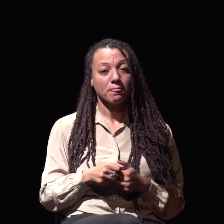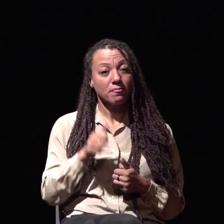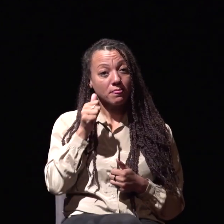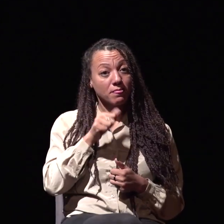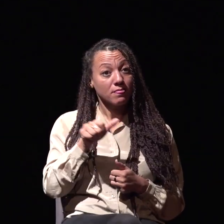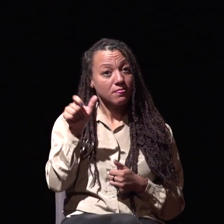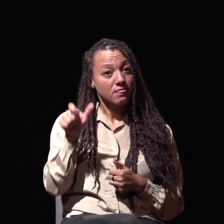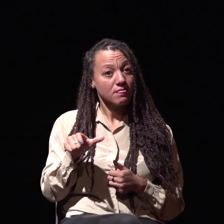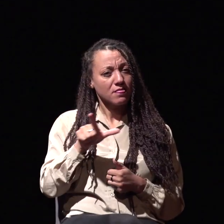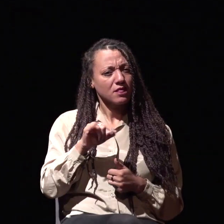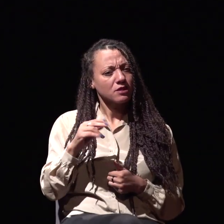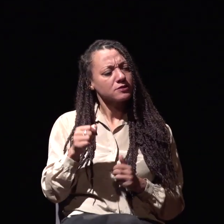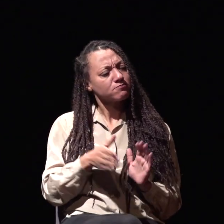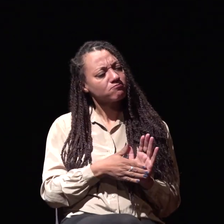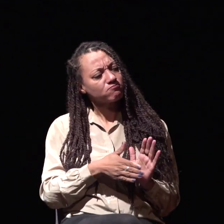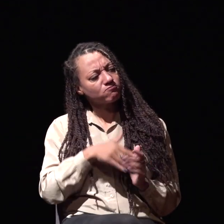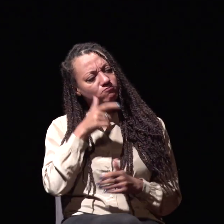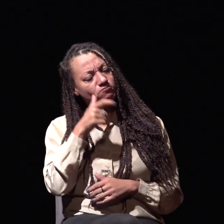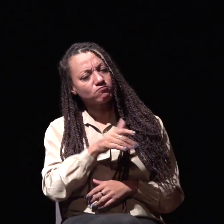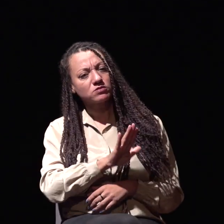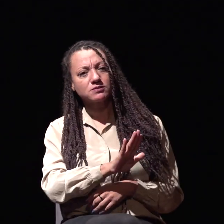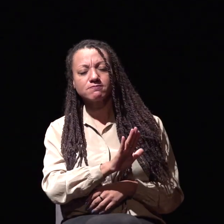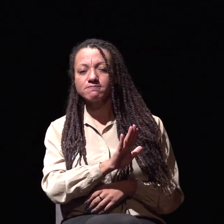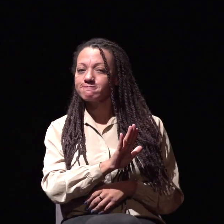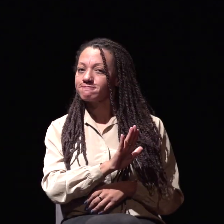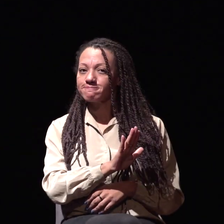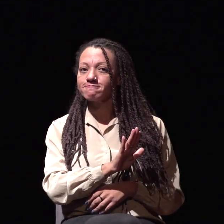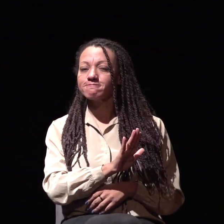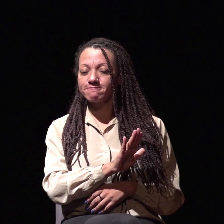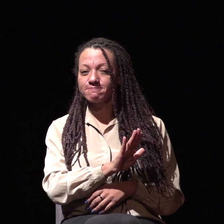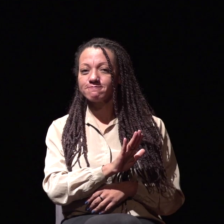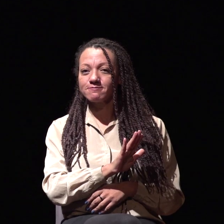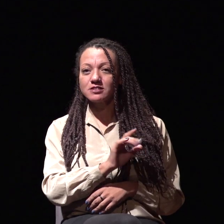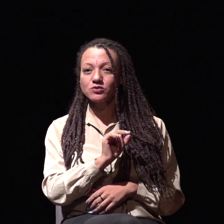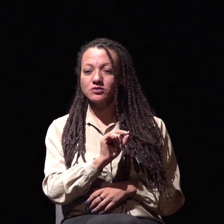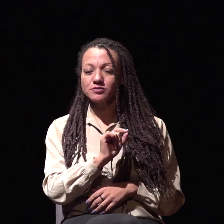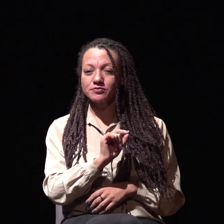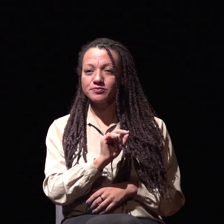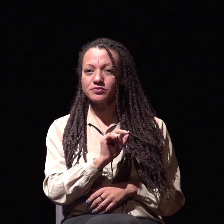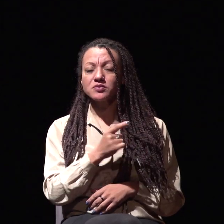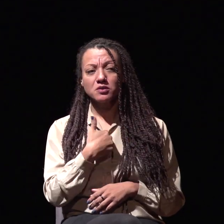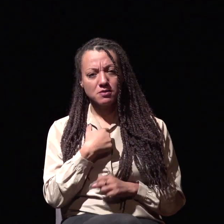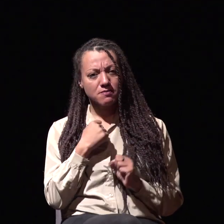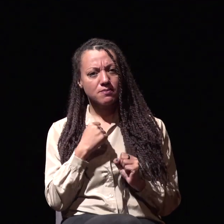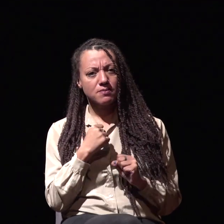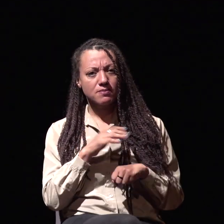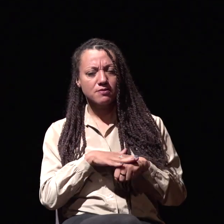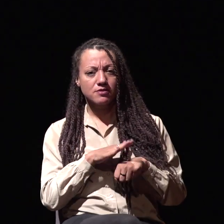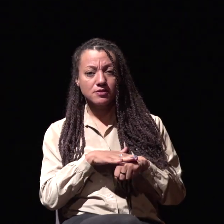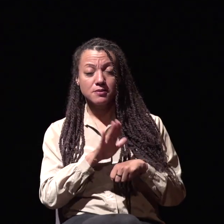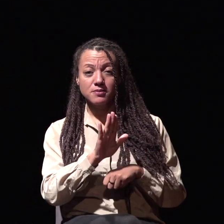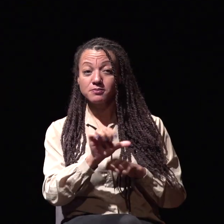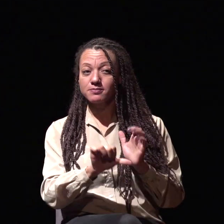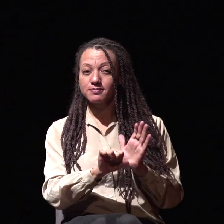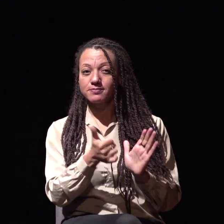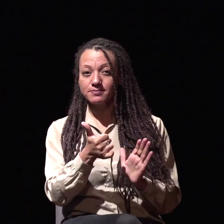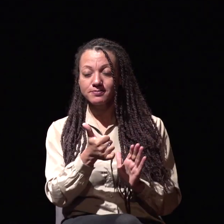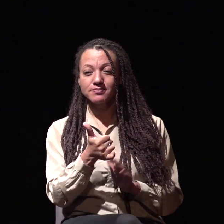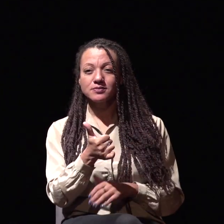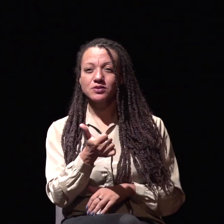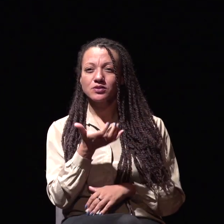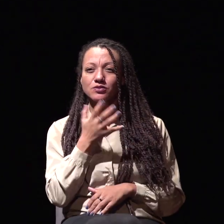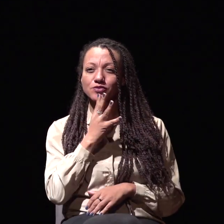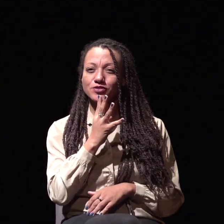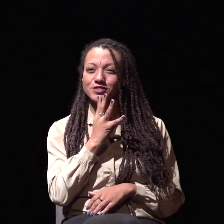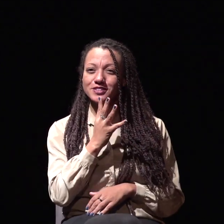se interessado pela proposta, mas com uma condição. Disse ela: eu posso fazer, mas primeiro